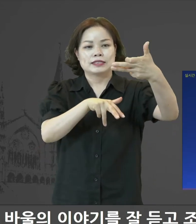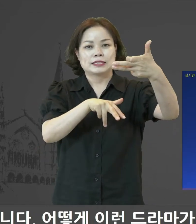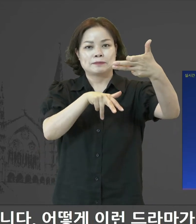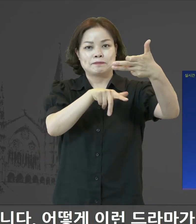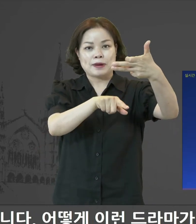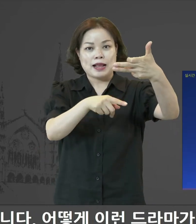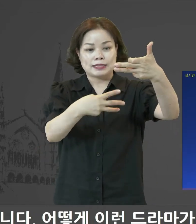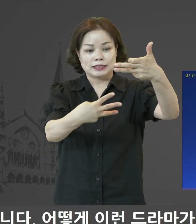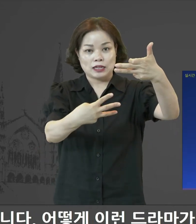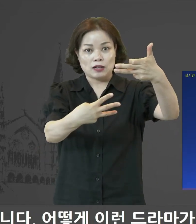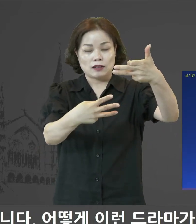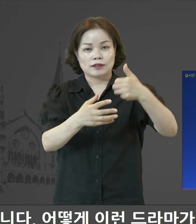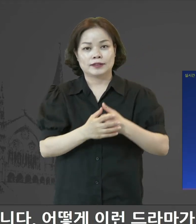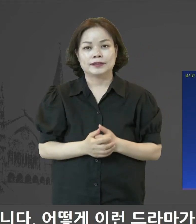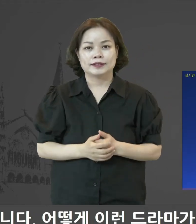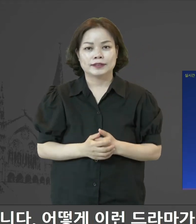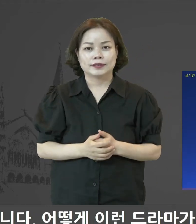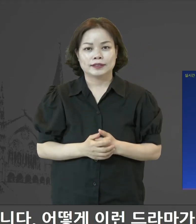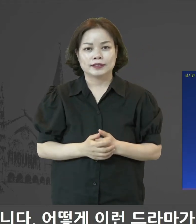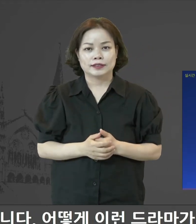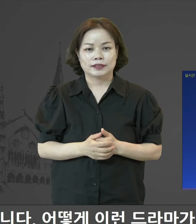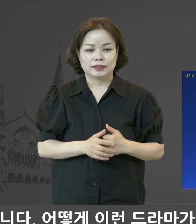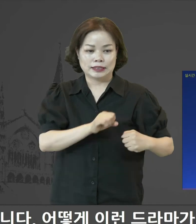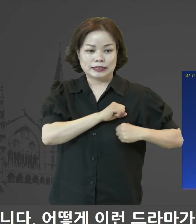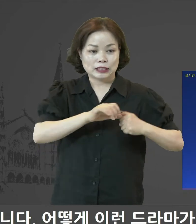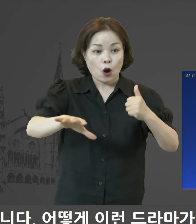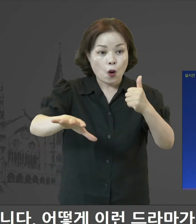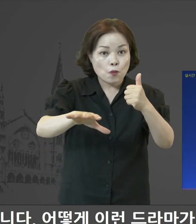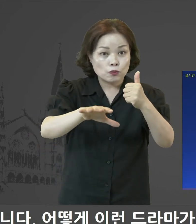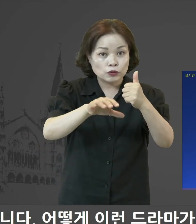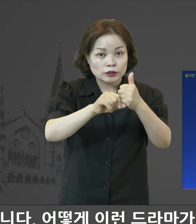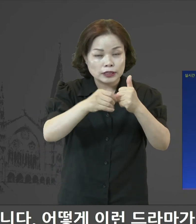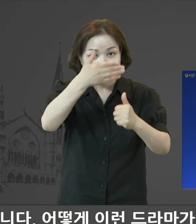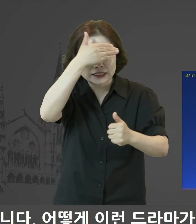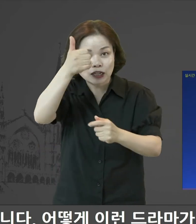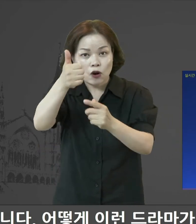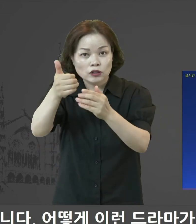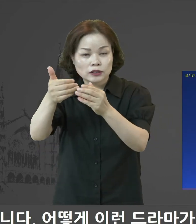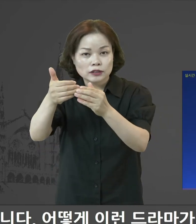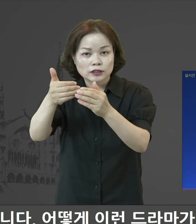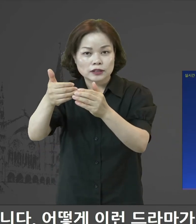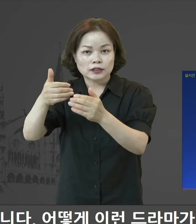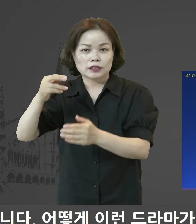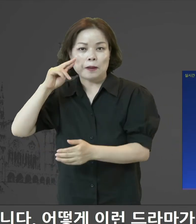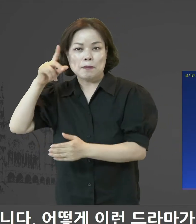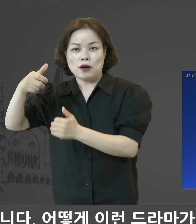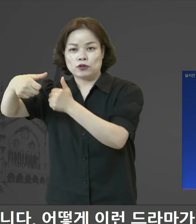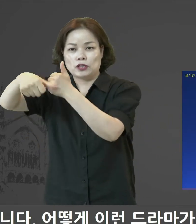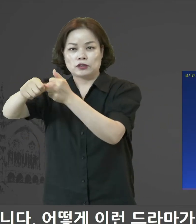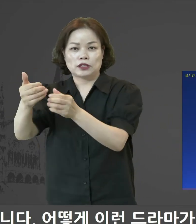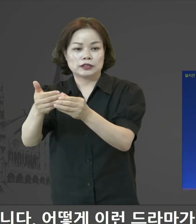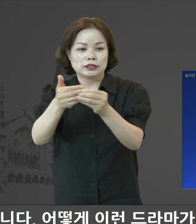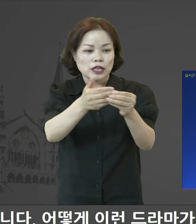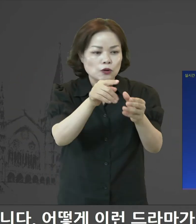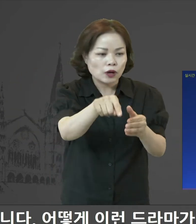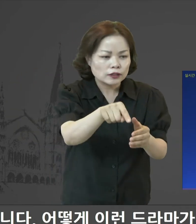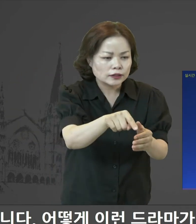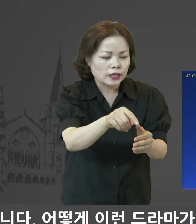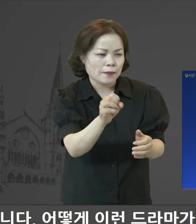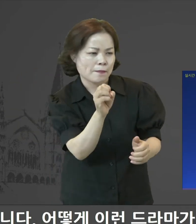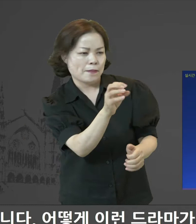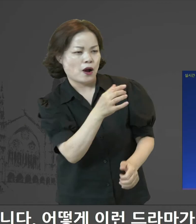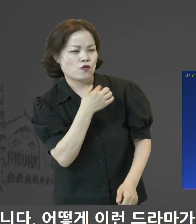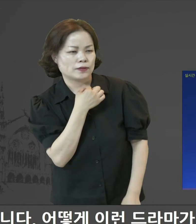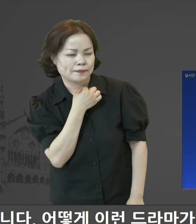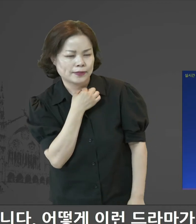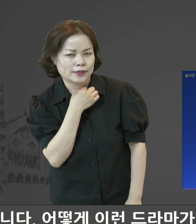18절 보시면 천부장에게로 데리고 갔어요. 이 청년이 당신께 할 말이 있다고